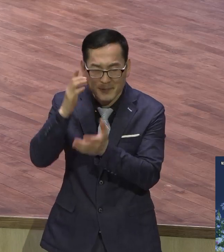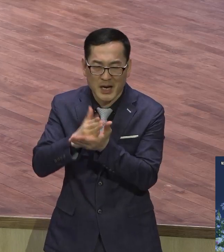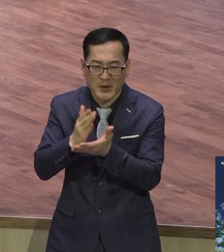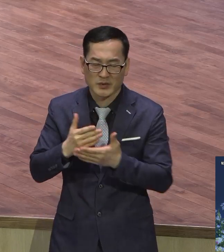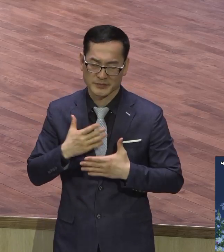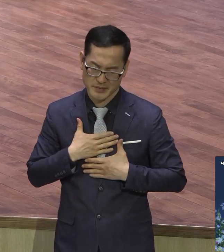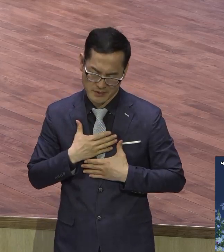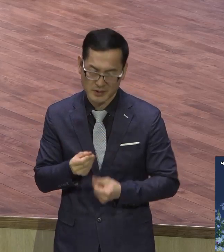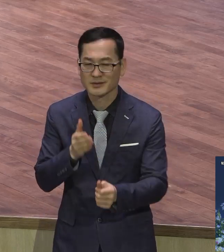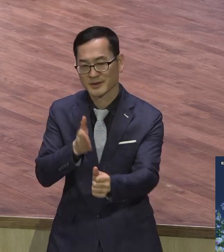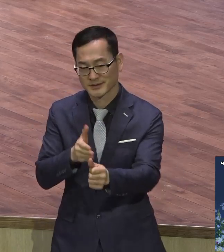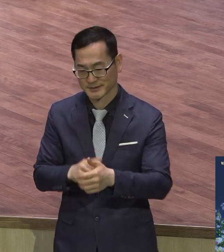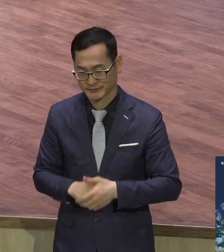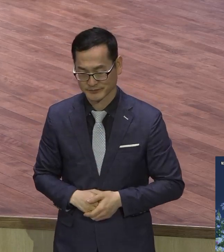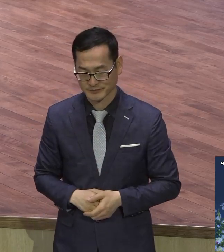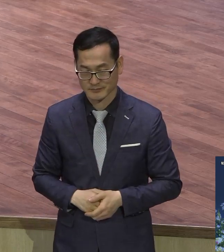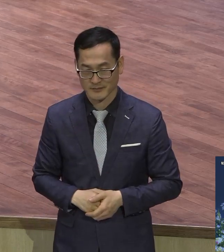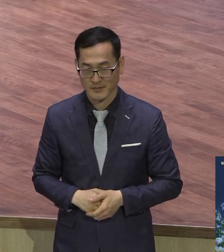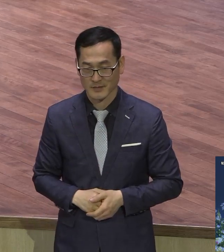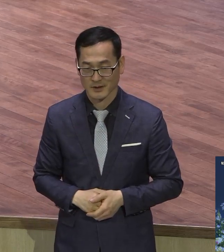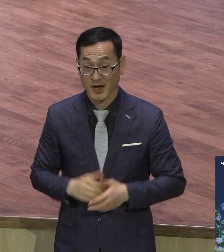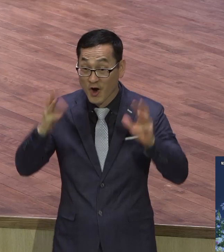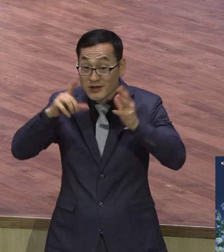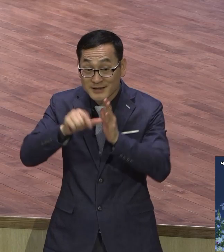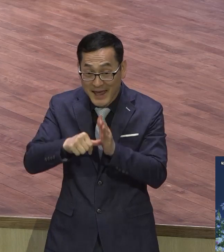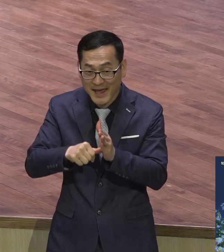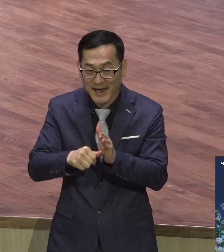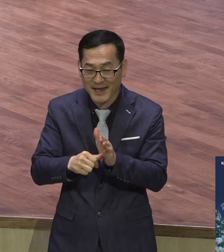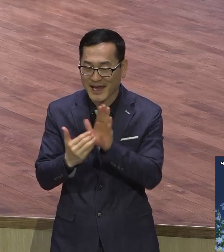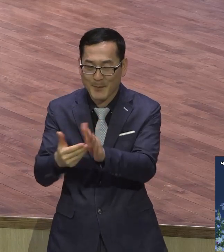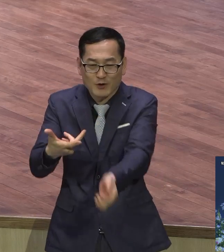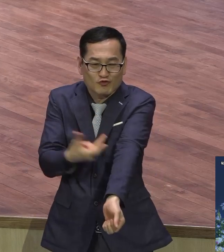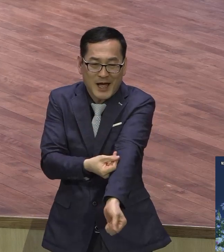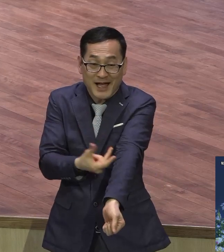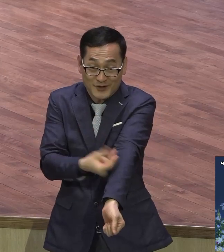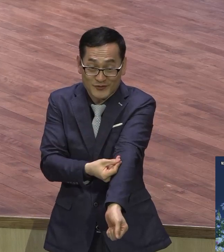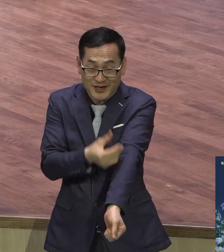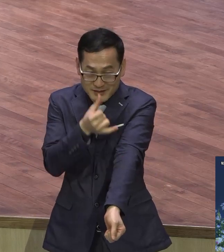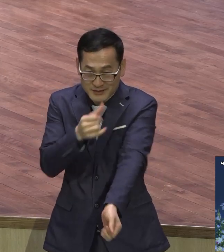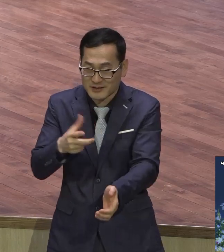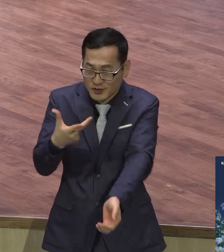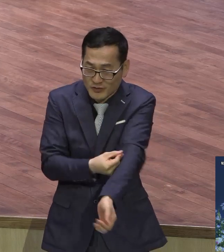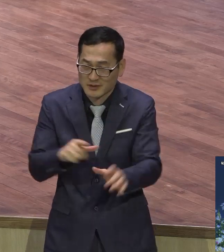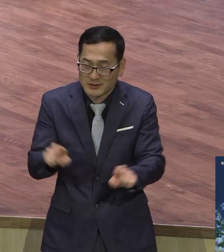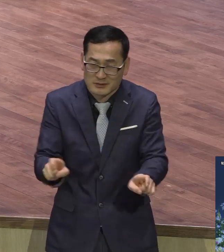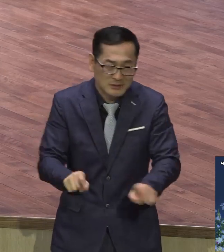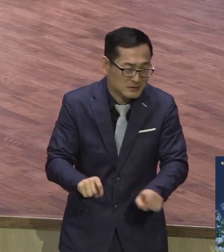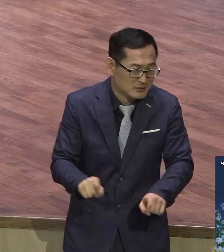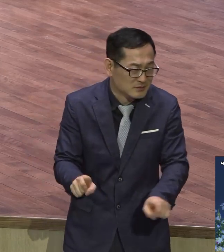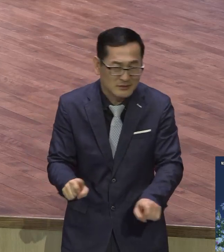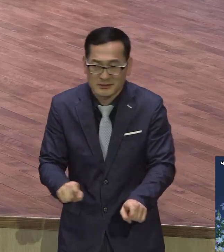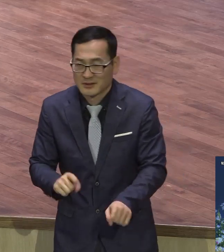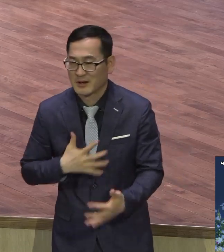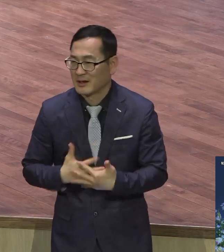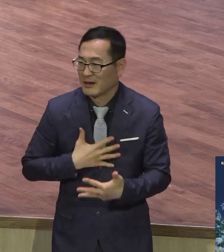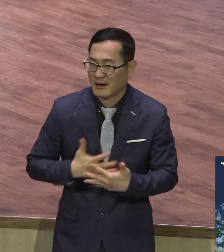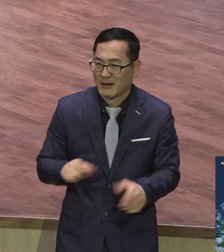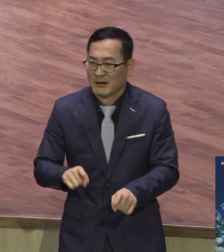주사에 맞을 거잖아요. 예방주사. 그러면 전부 다 어릴 때 주사 논다 무서워가지고 전부 다